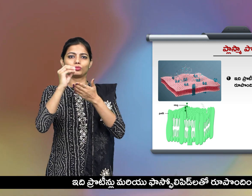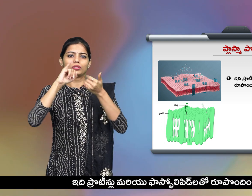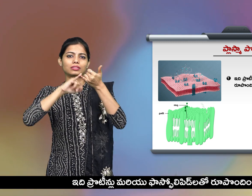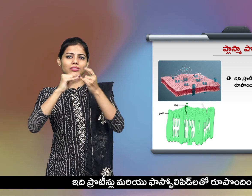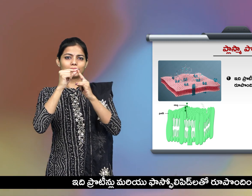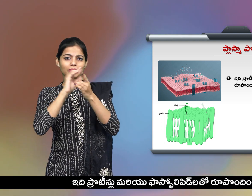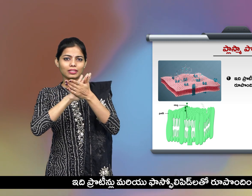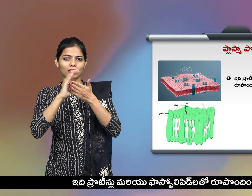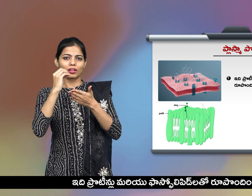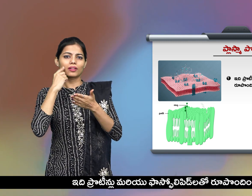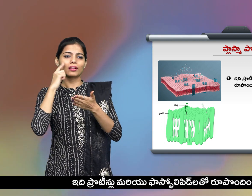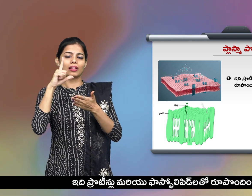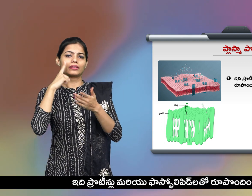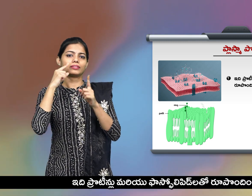ఫాస్ఫోలిపిడ్లతో రూపొందించబడింది.